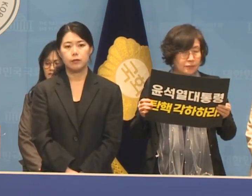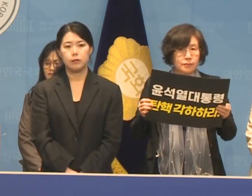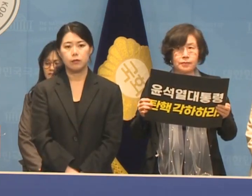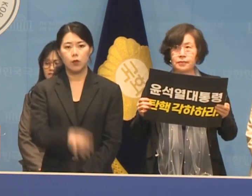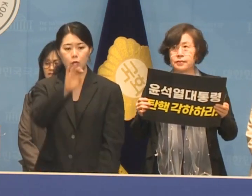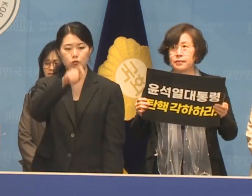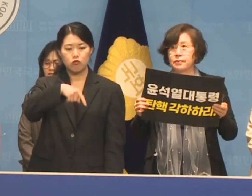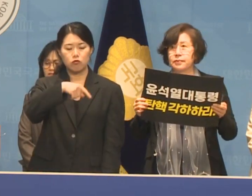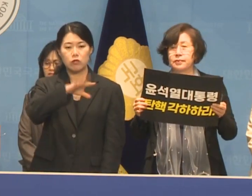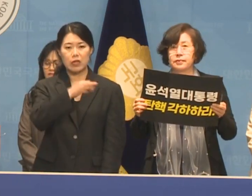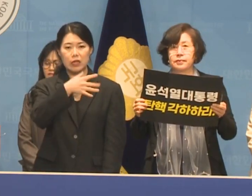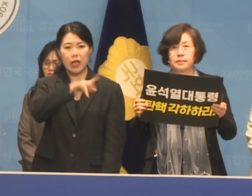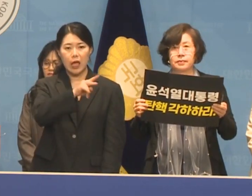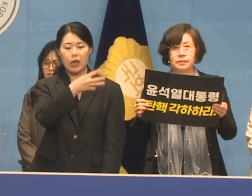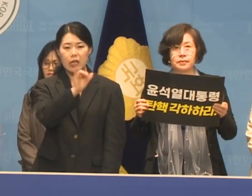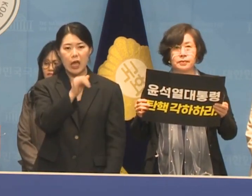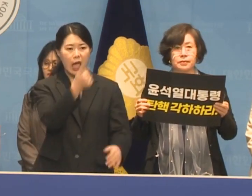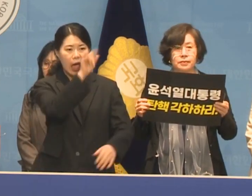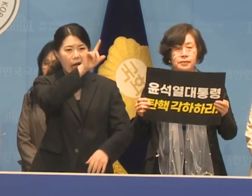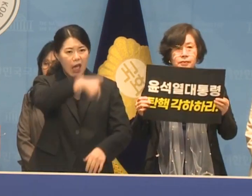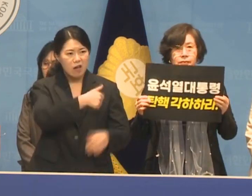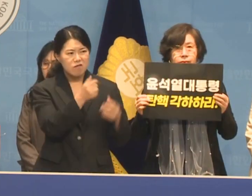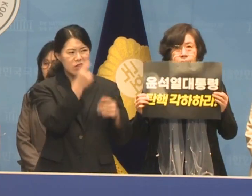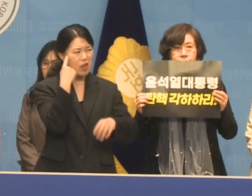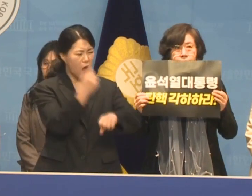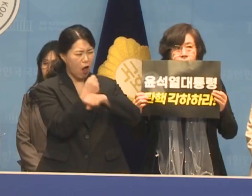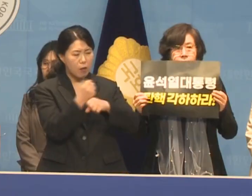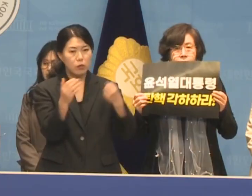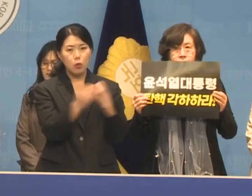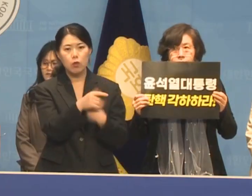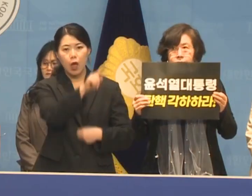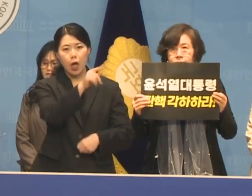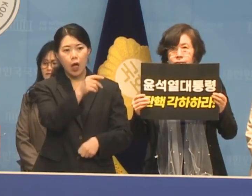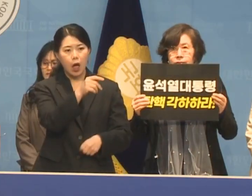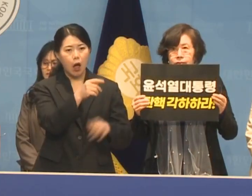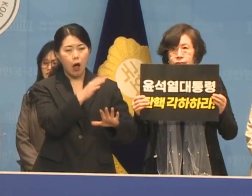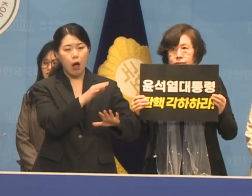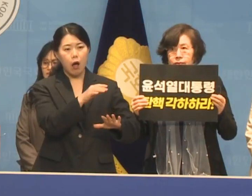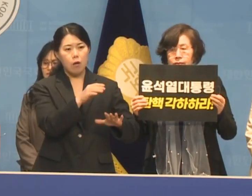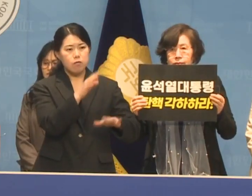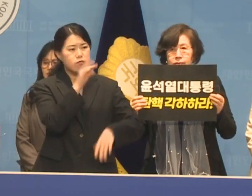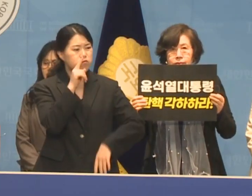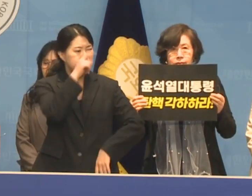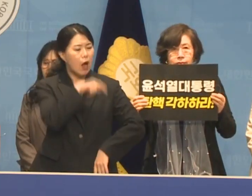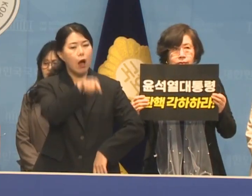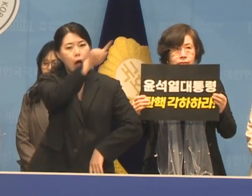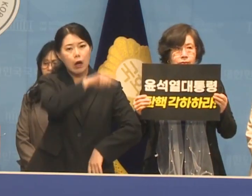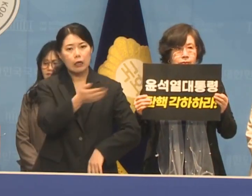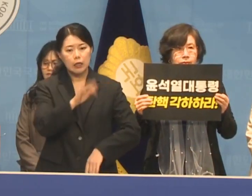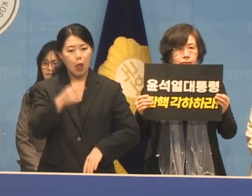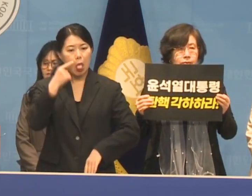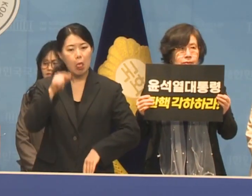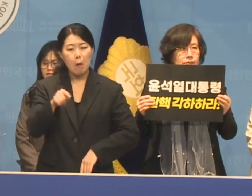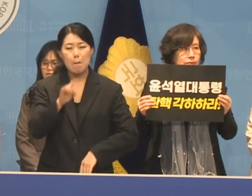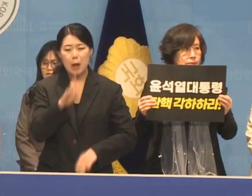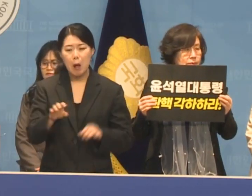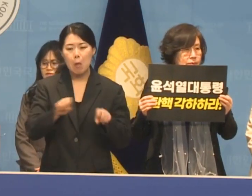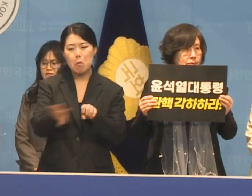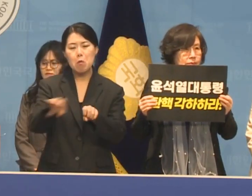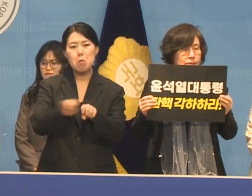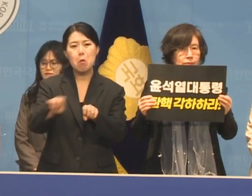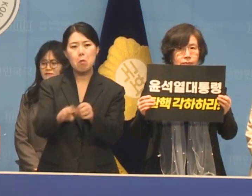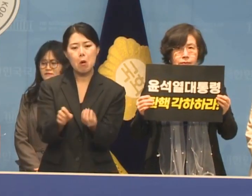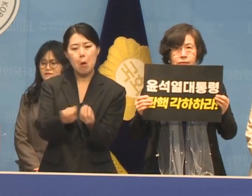풍계리 핵실험으로 길주 앞바다가 방사능에 오염되어 있어도 입 다물고 일본 오염수만 떠도는